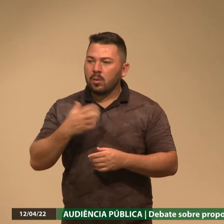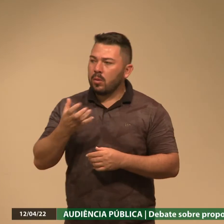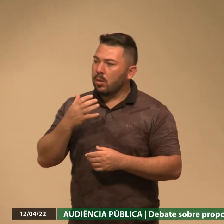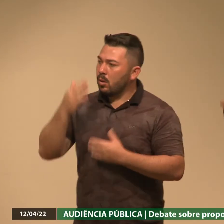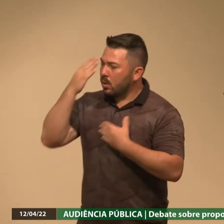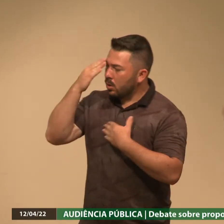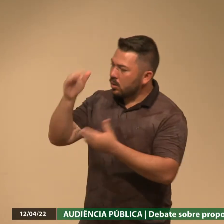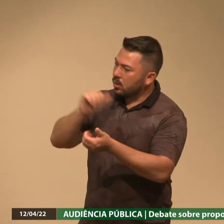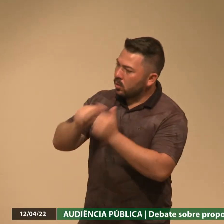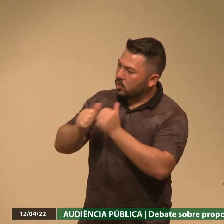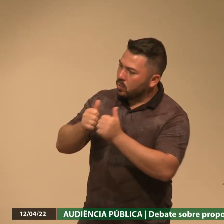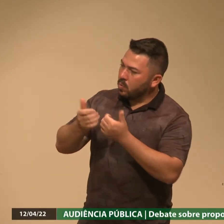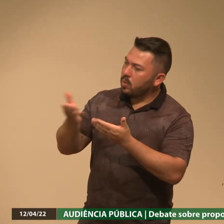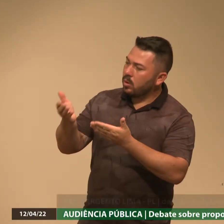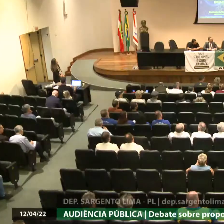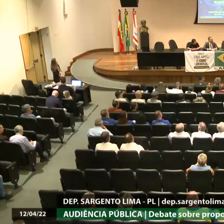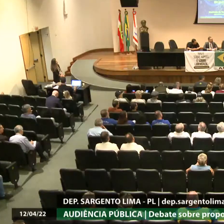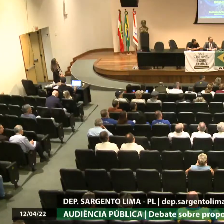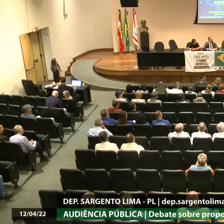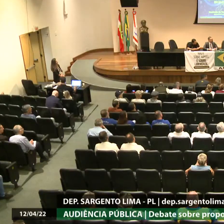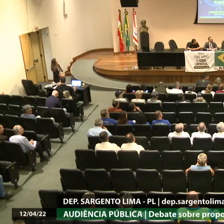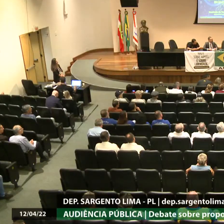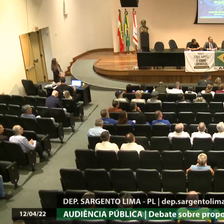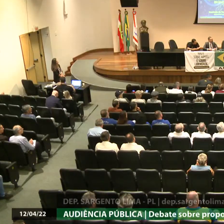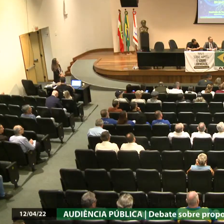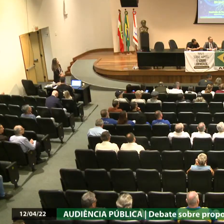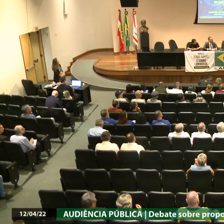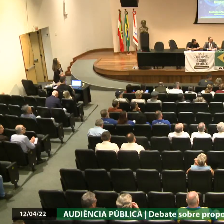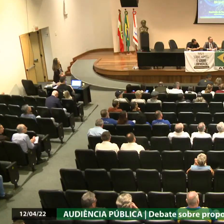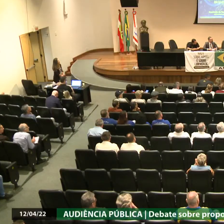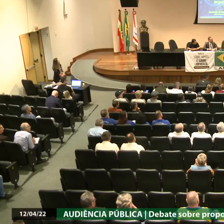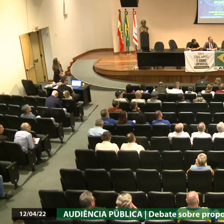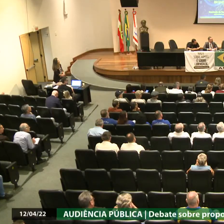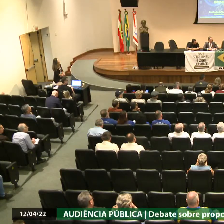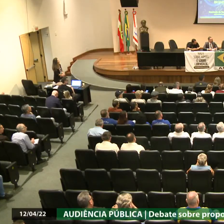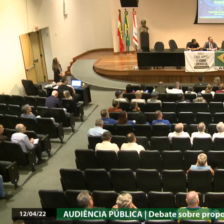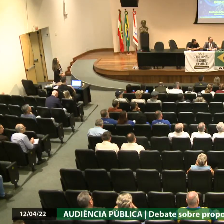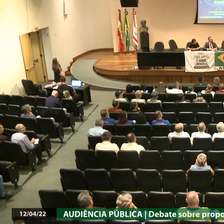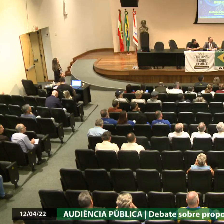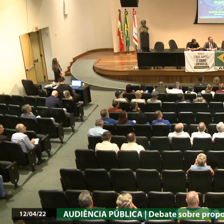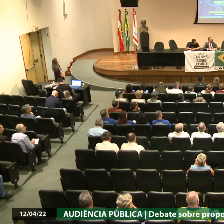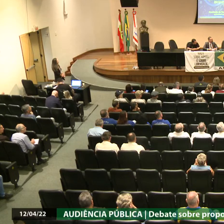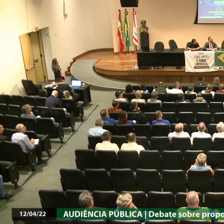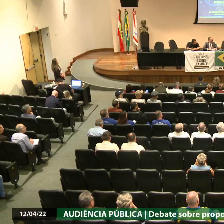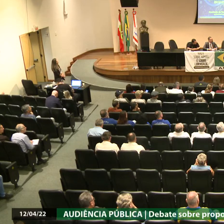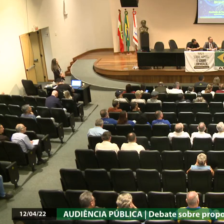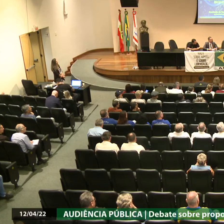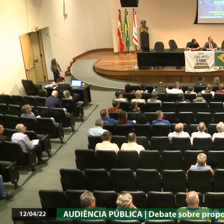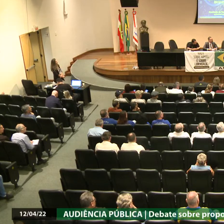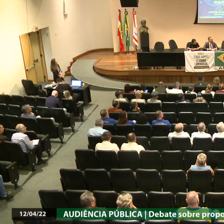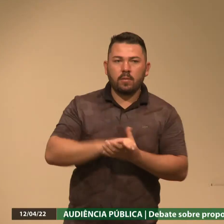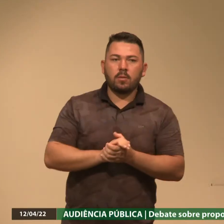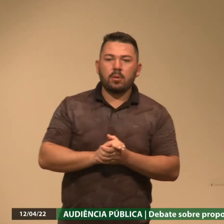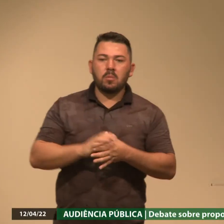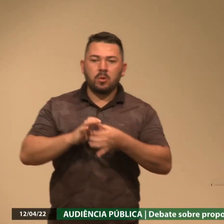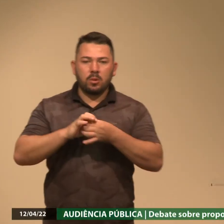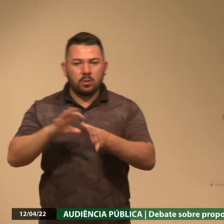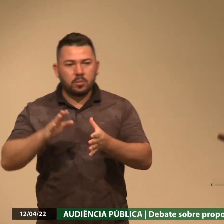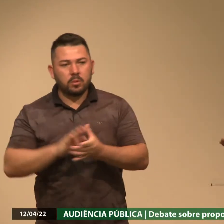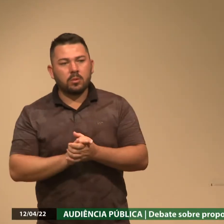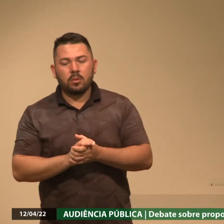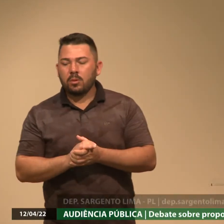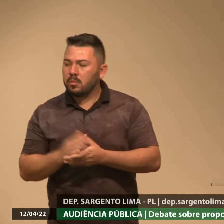fesporte ali transmita os meus agradecimentos e um Mande um abraço para terno lá o Kelvin lá tá por ter disponibilizado